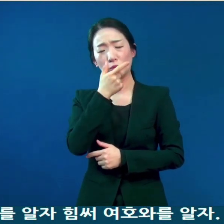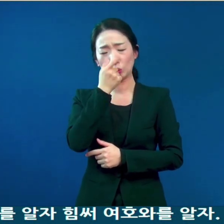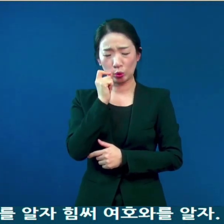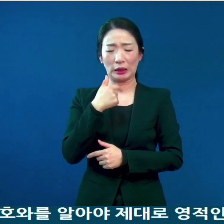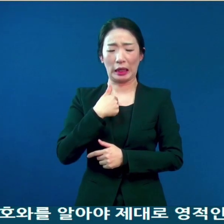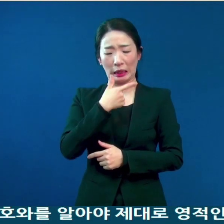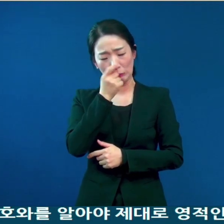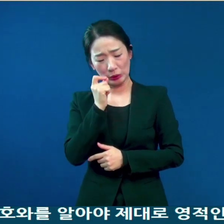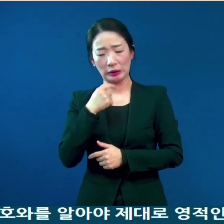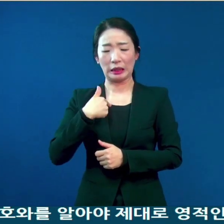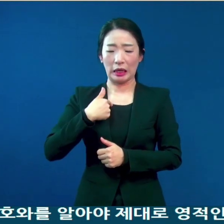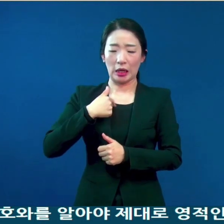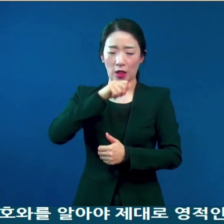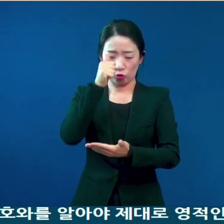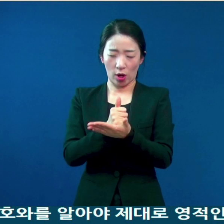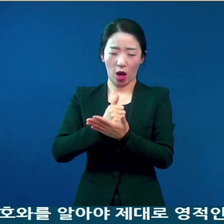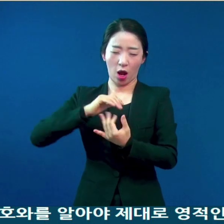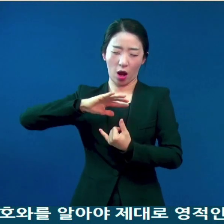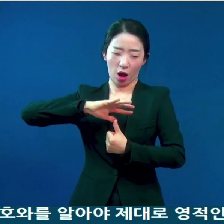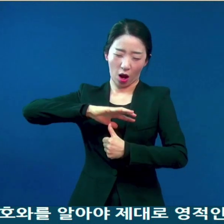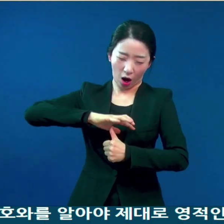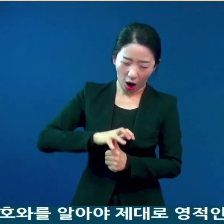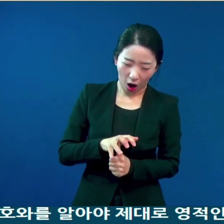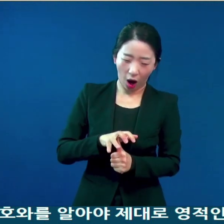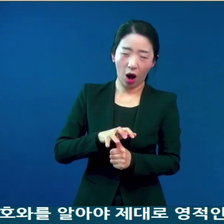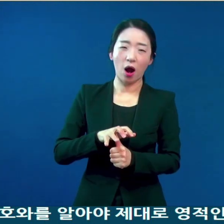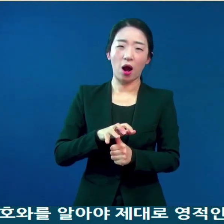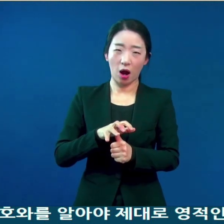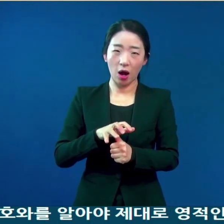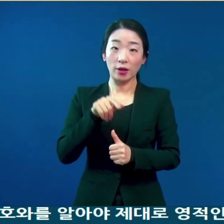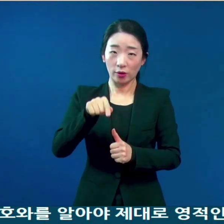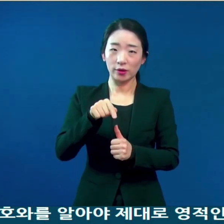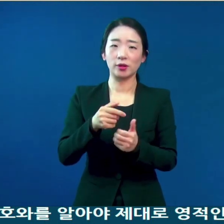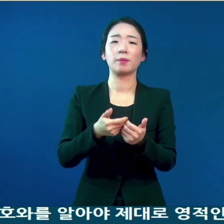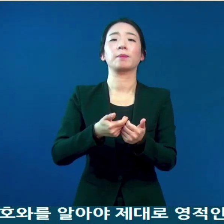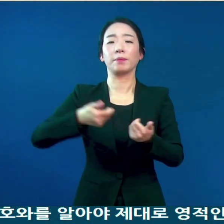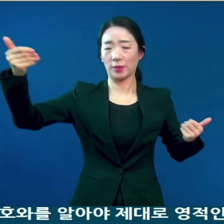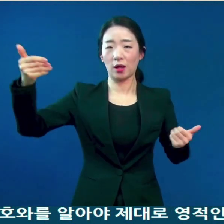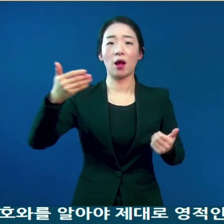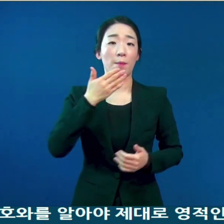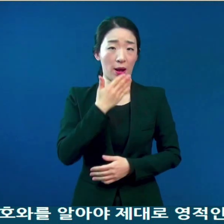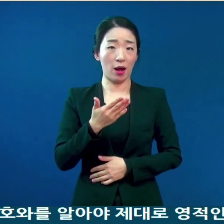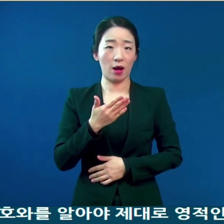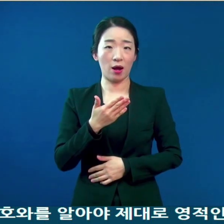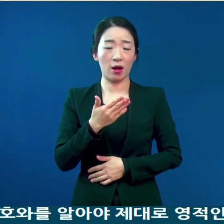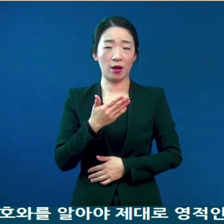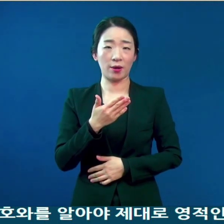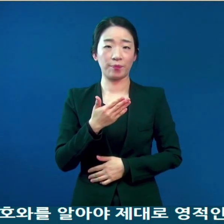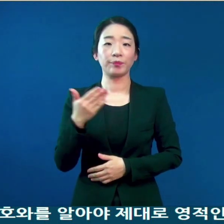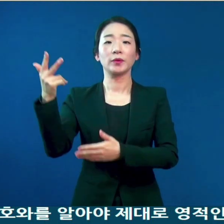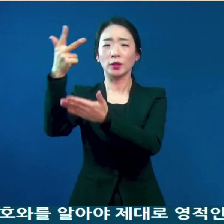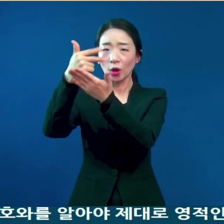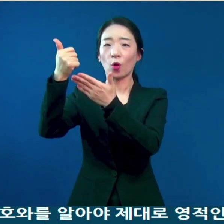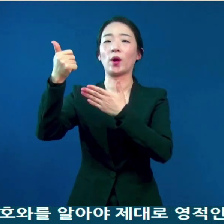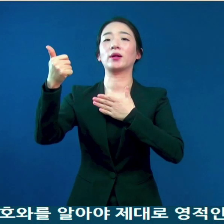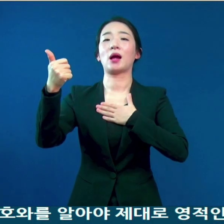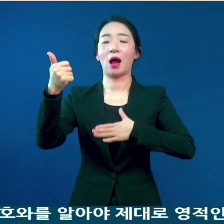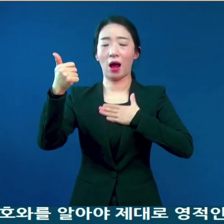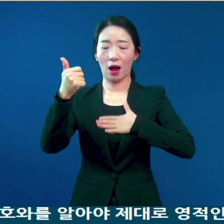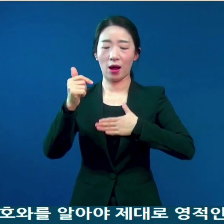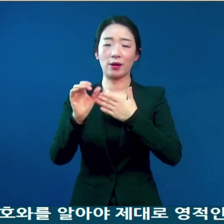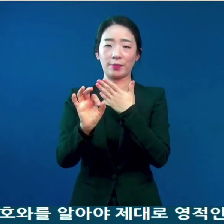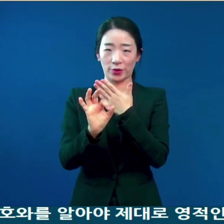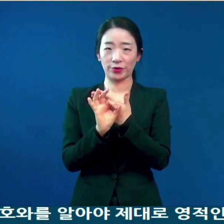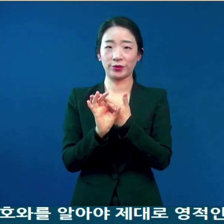하면서 스스로를 정죄하며 사는 자리를 벗어날 수 있습니다. 오늘 세 번째 예수님의 말씀이